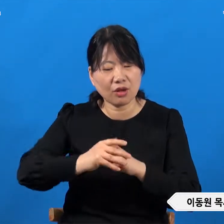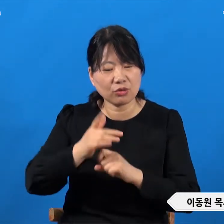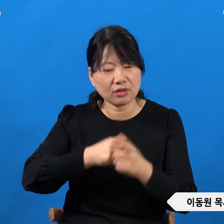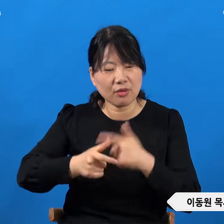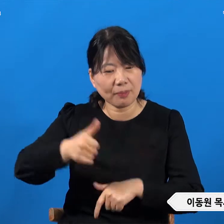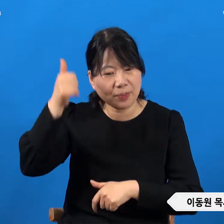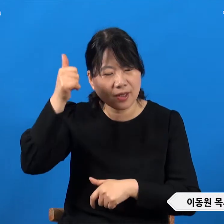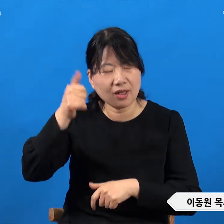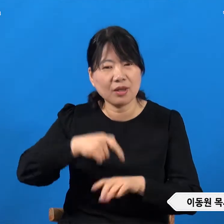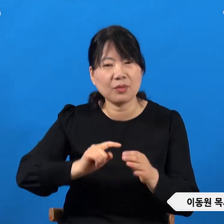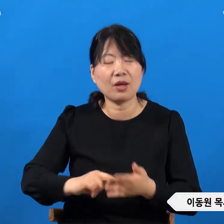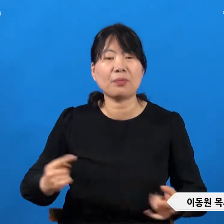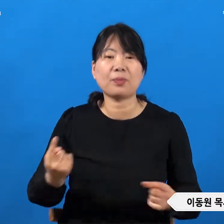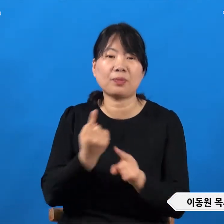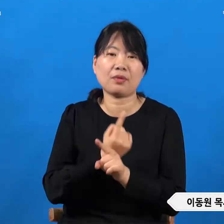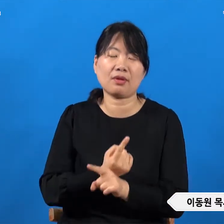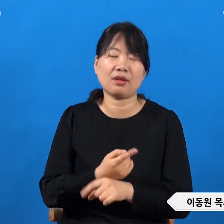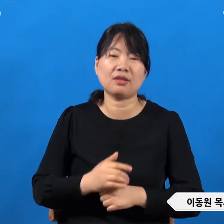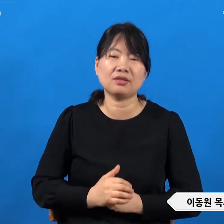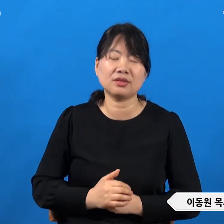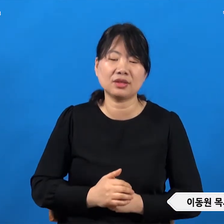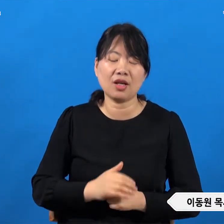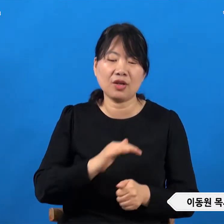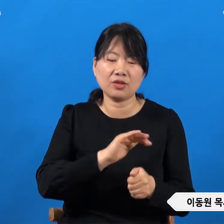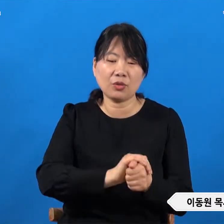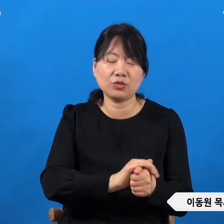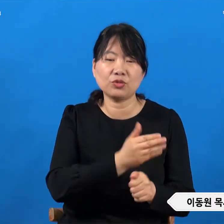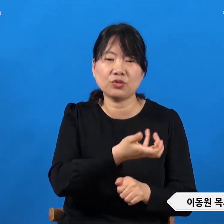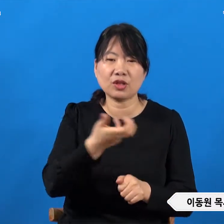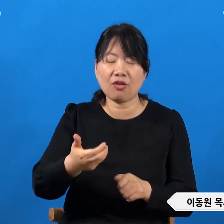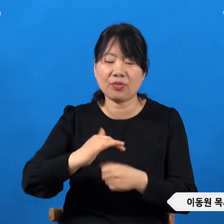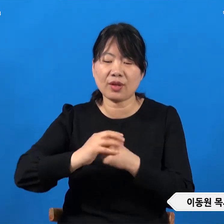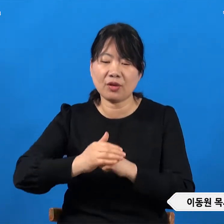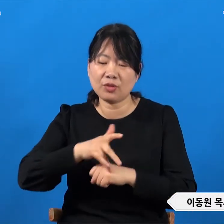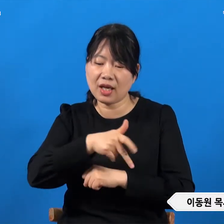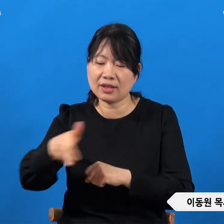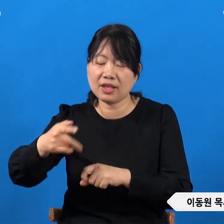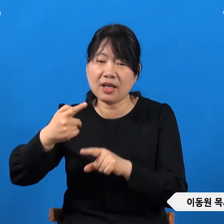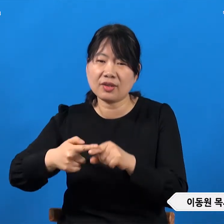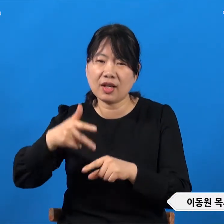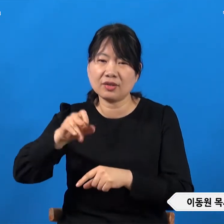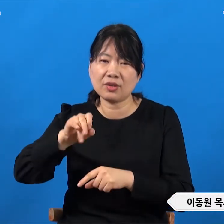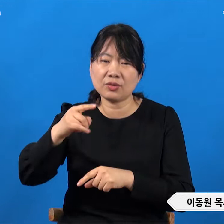낫지 않을까 마음을 바꾸어서 경주를 떠나 대구로 가다가